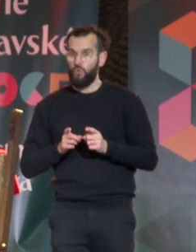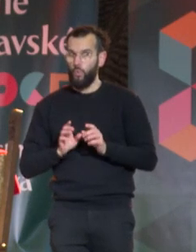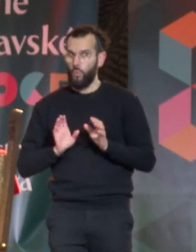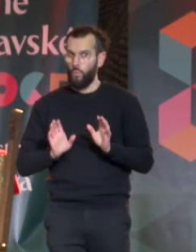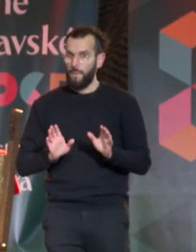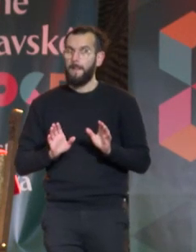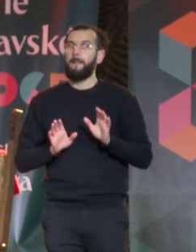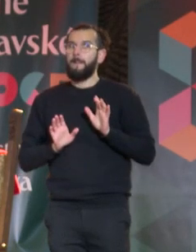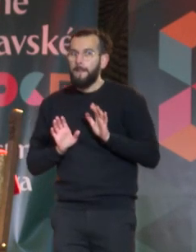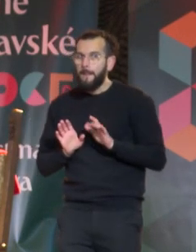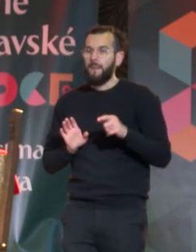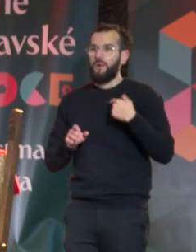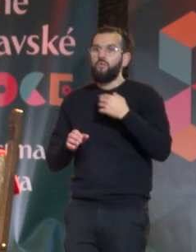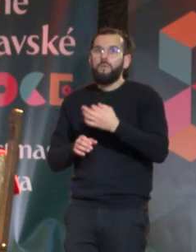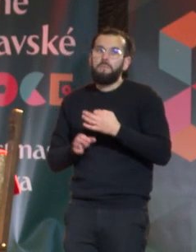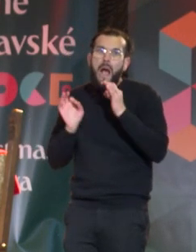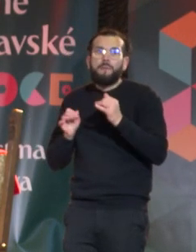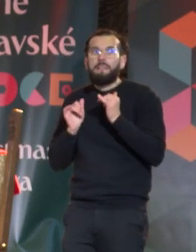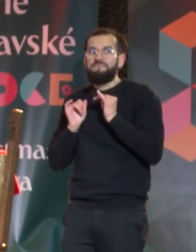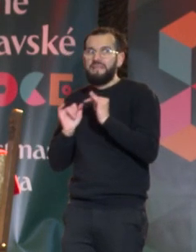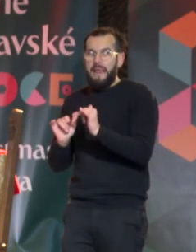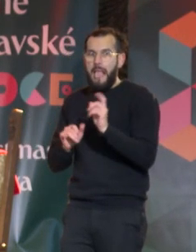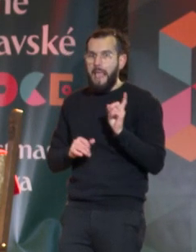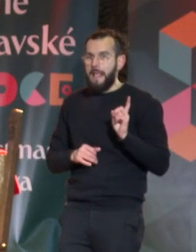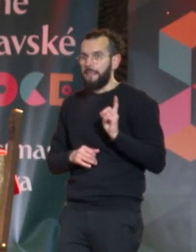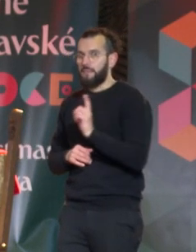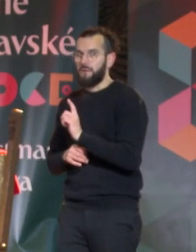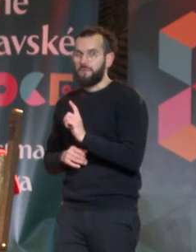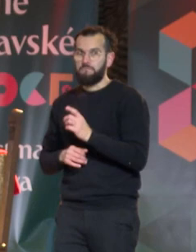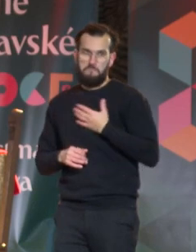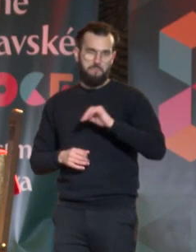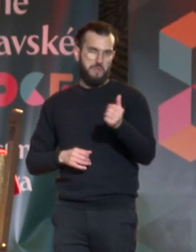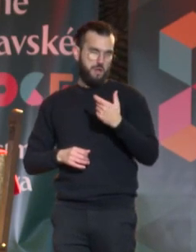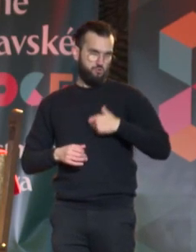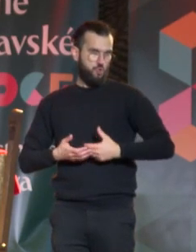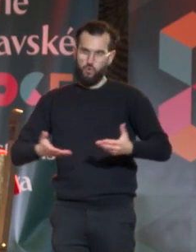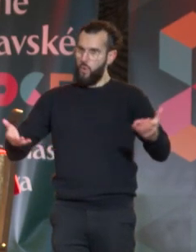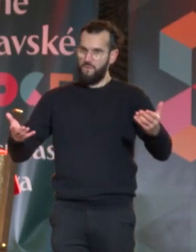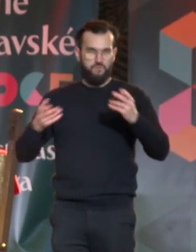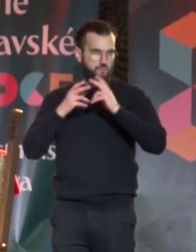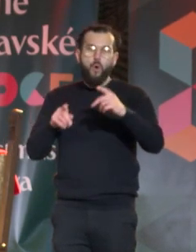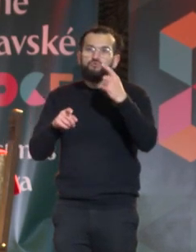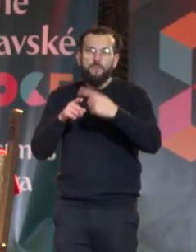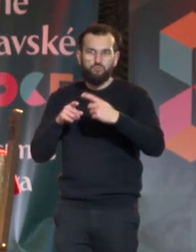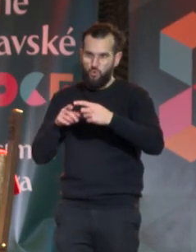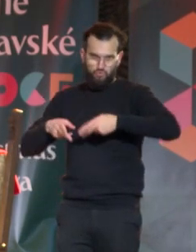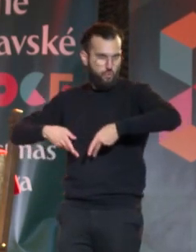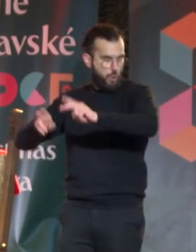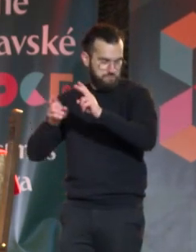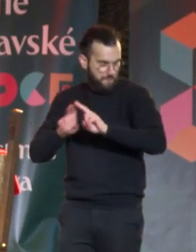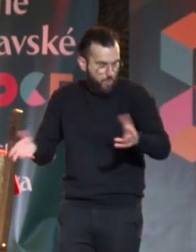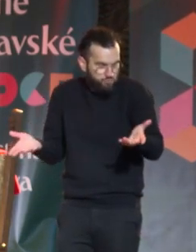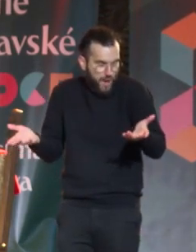úplne malý, nevinný, sobotný výlet. Mám 11, tak hádam, môžem výjsť sám z bytu na chodbu, no